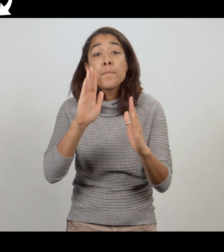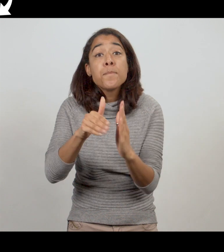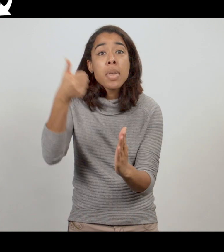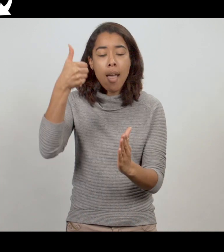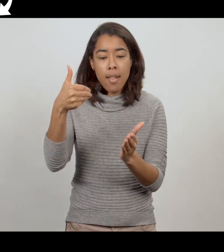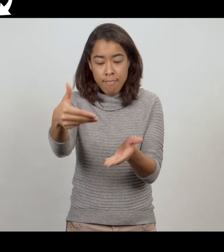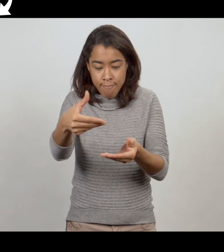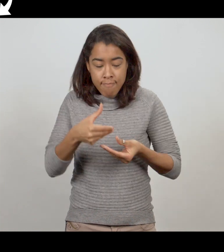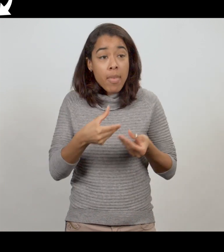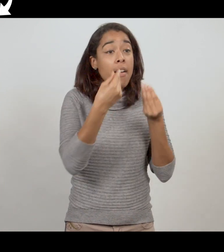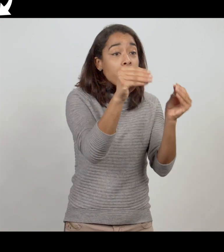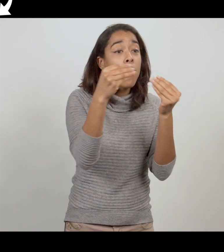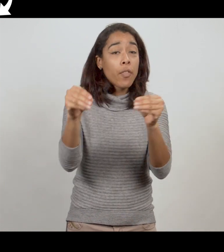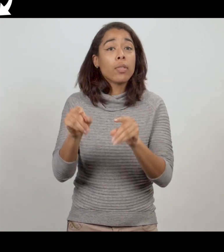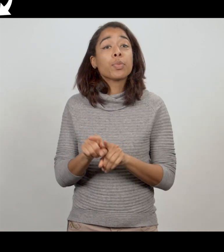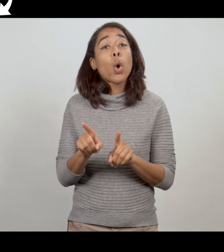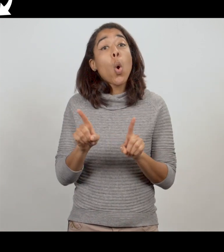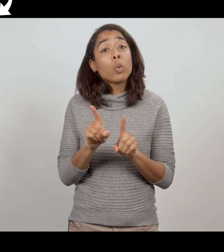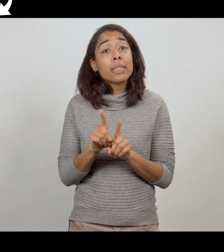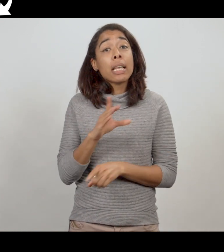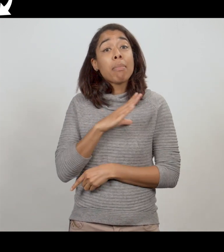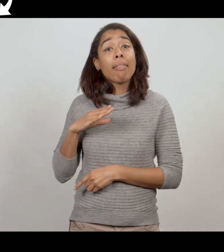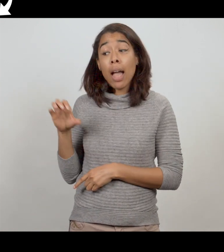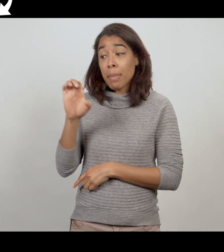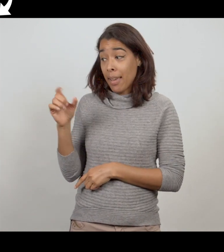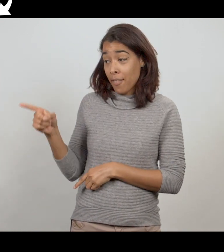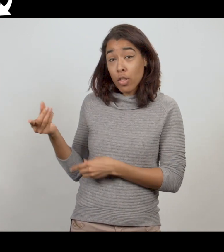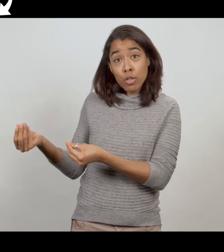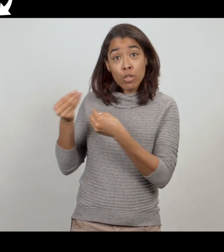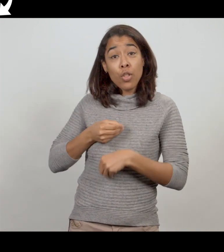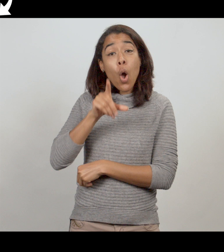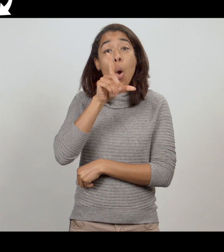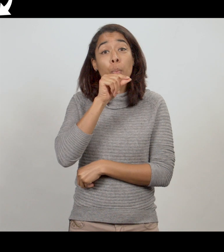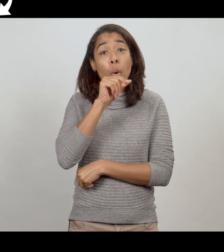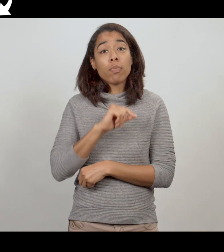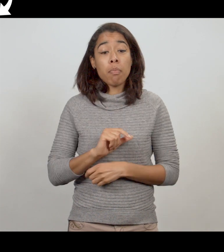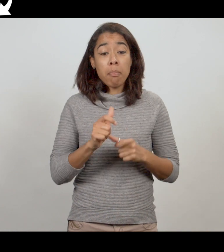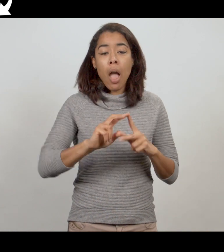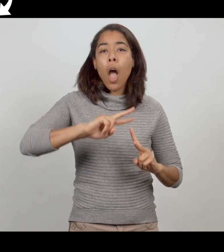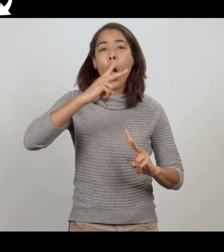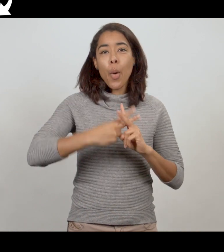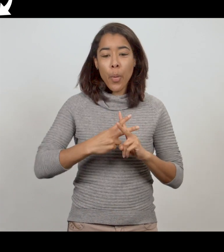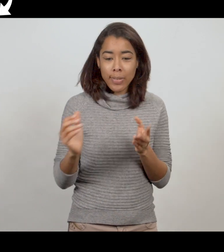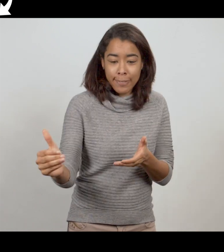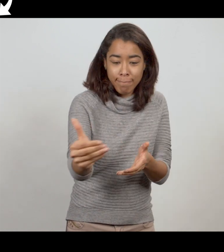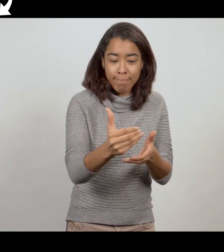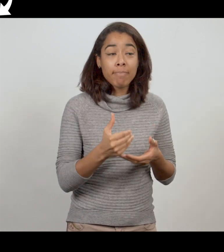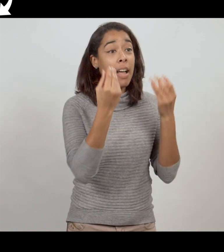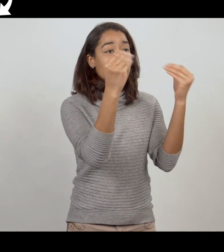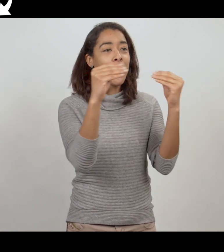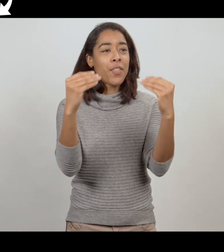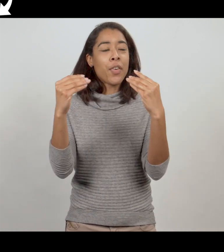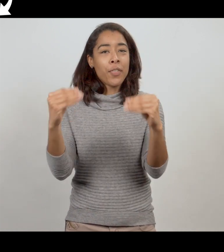le miel. Madame Evans lui a même donné quelques poules dont elle vend les œufs.